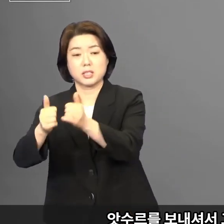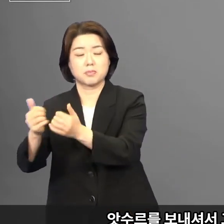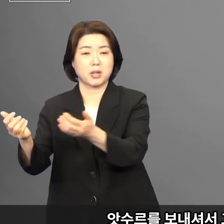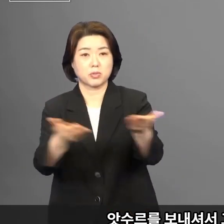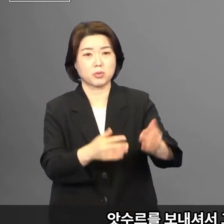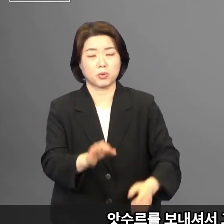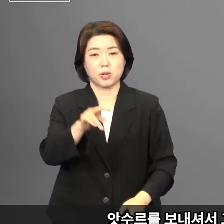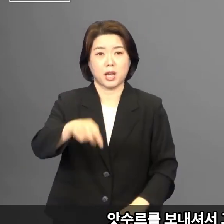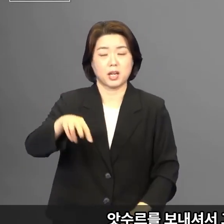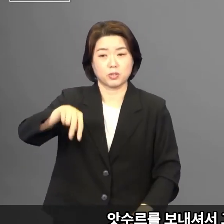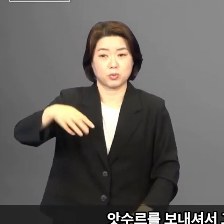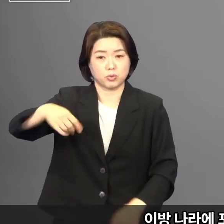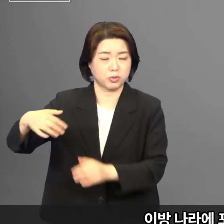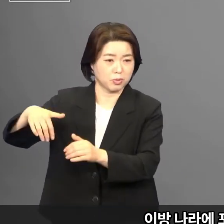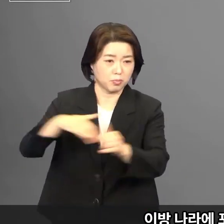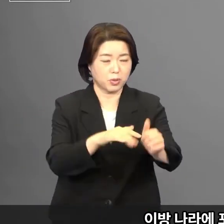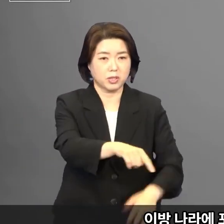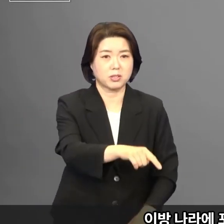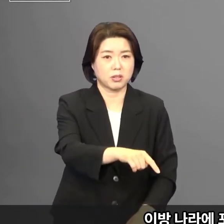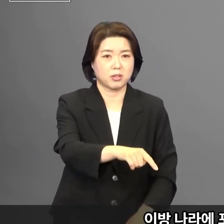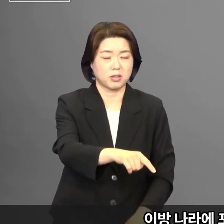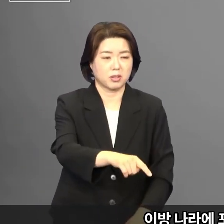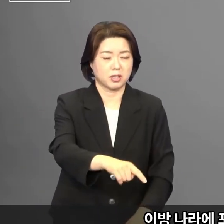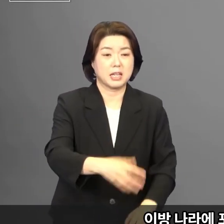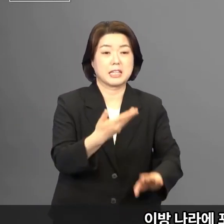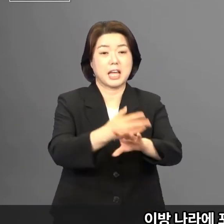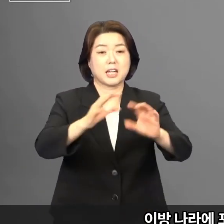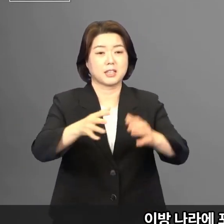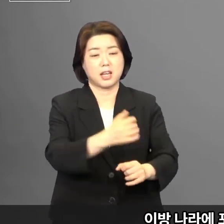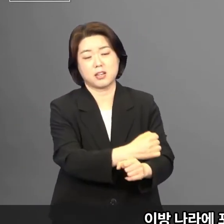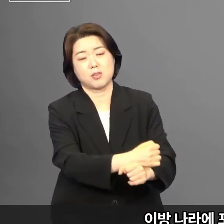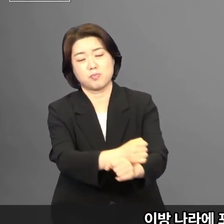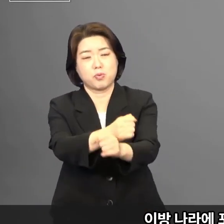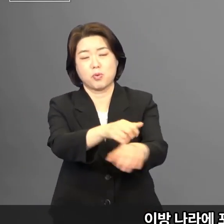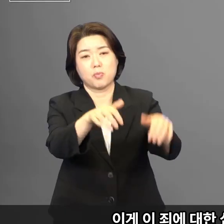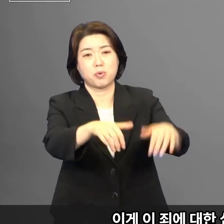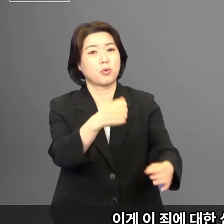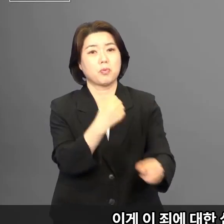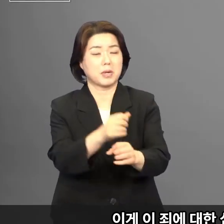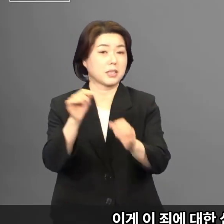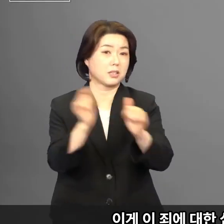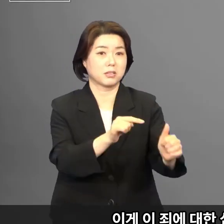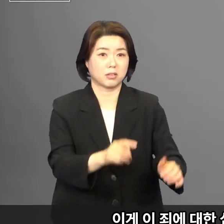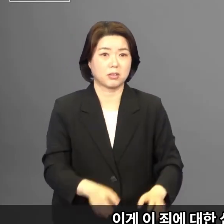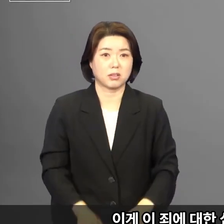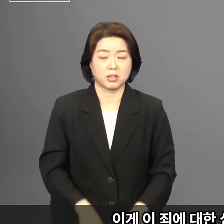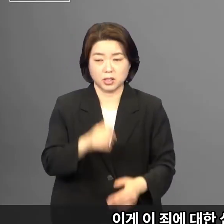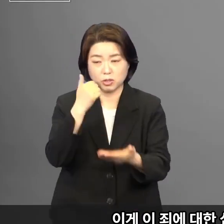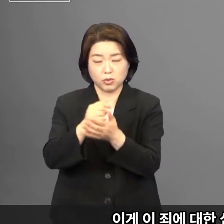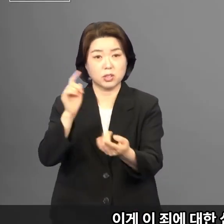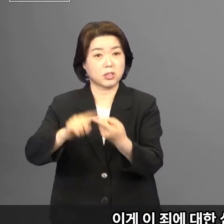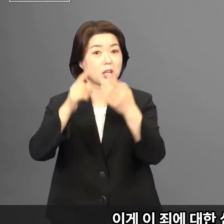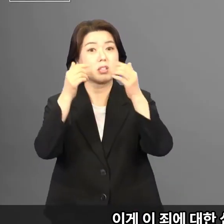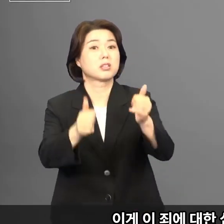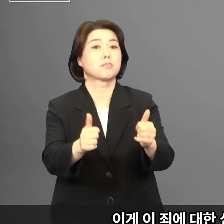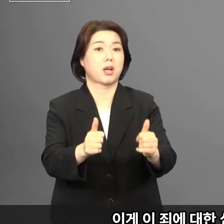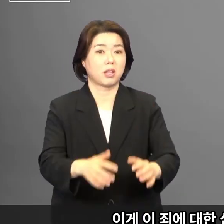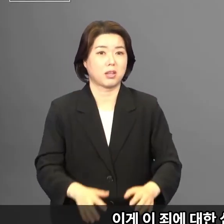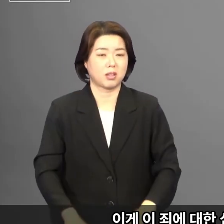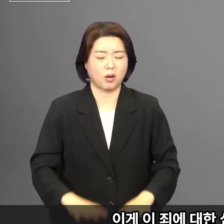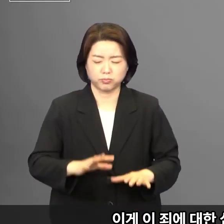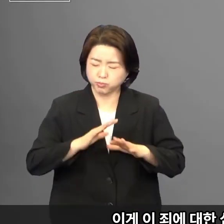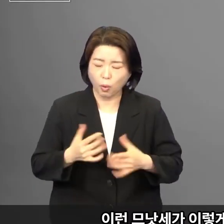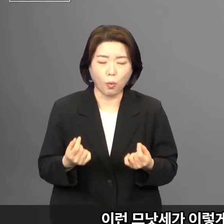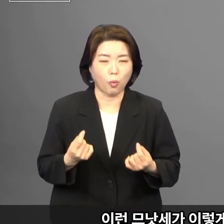그를 잡아다가 바벨론 포로, 이방 나라의 포로로 만들어 버려요. 이게 이 죄에 대한 심판이에요. 무서운